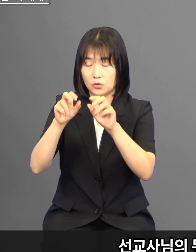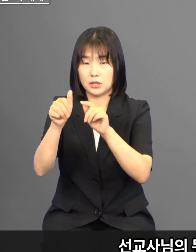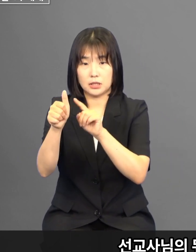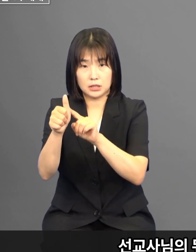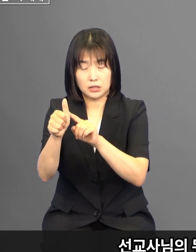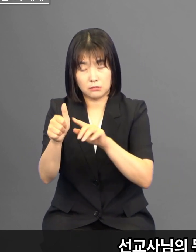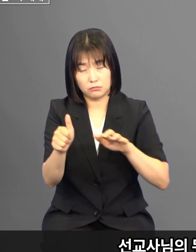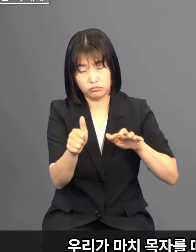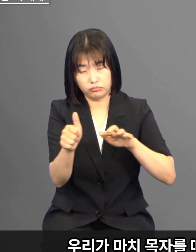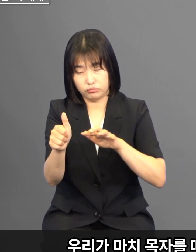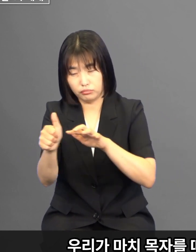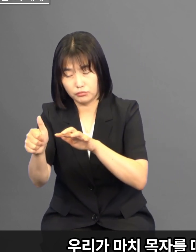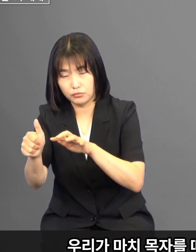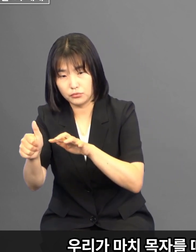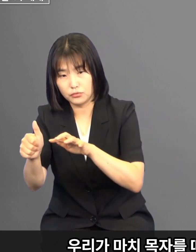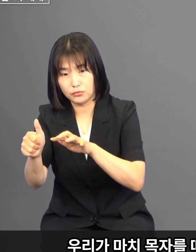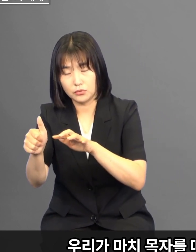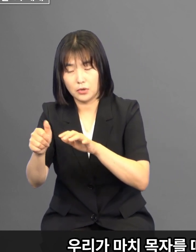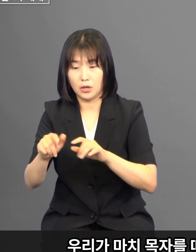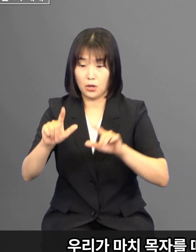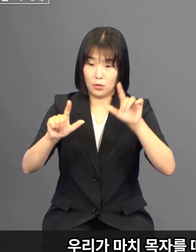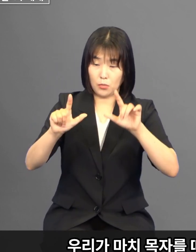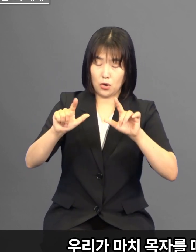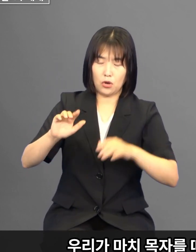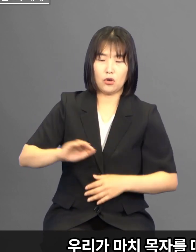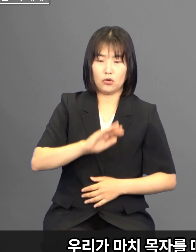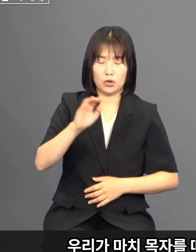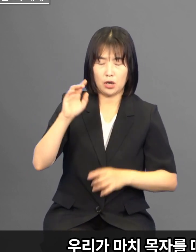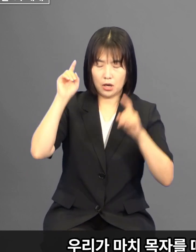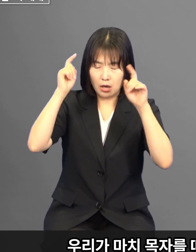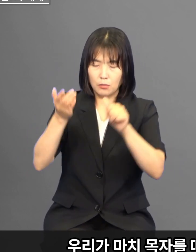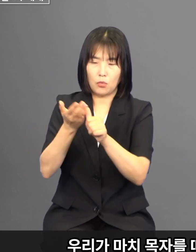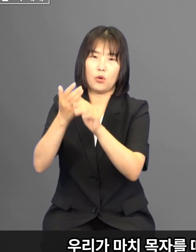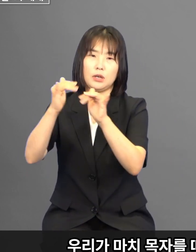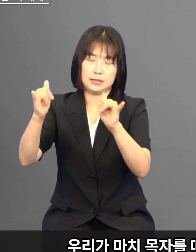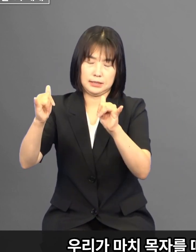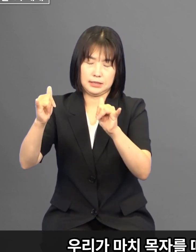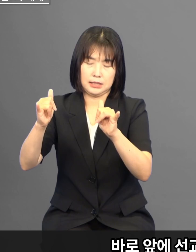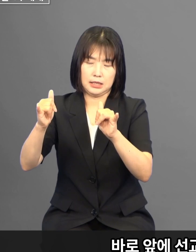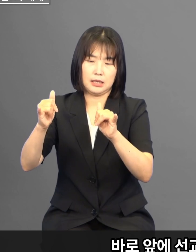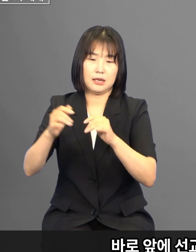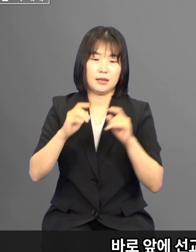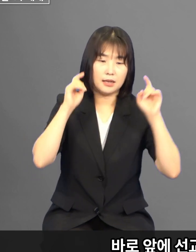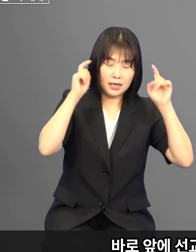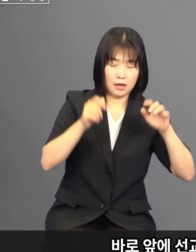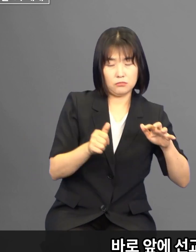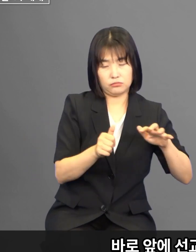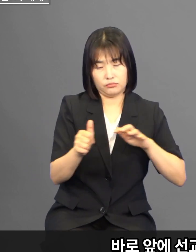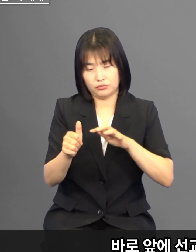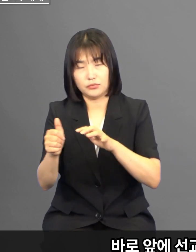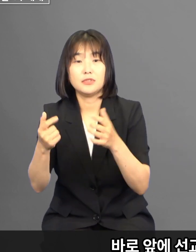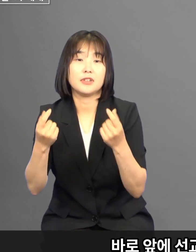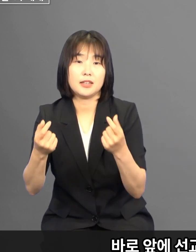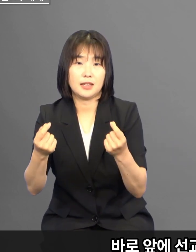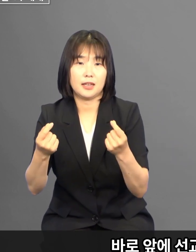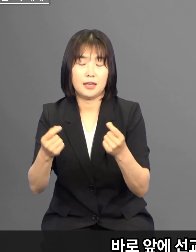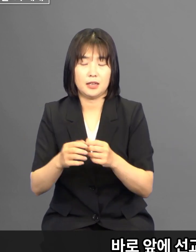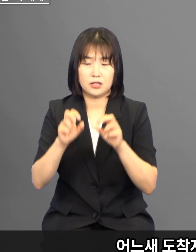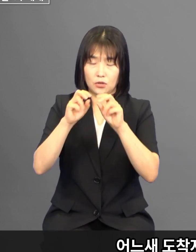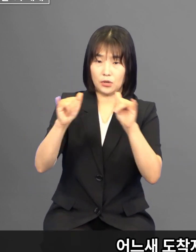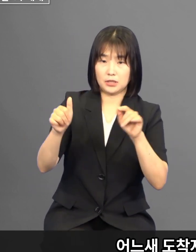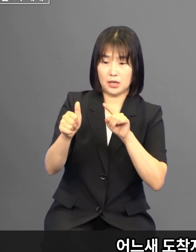따라가다 보니 우리가 마치 목자를 따라가는 양떼처럼 느껴졌습니다. 바로 앞에 선교사님만 따라갔을